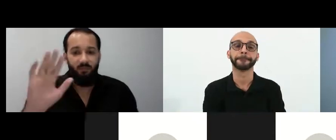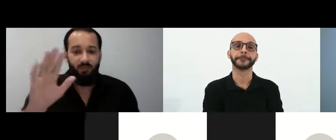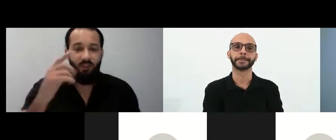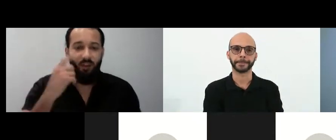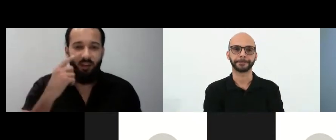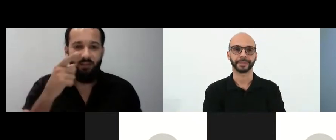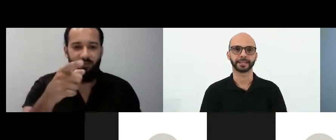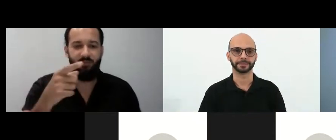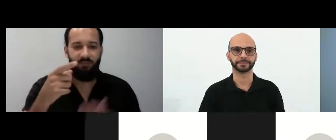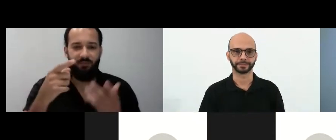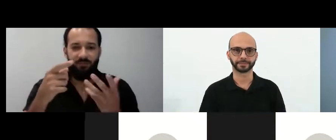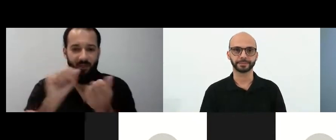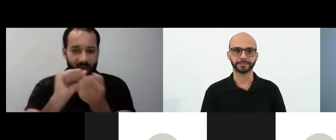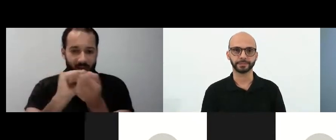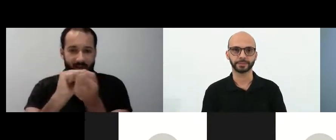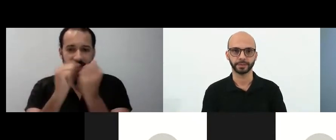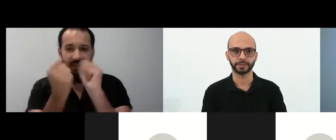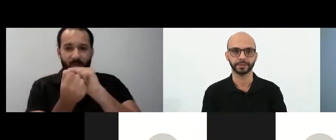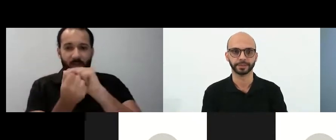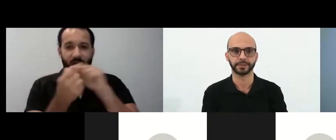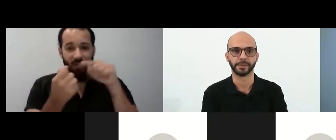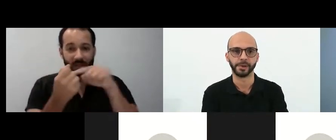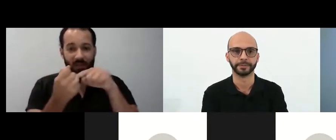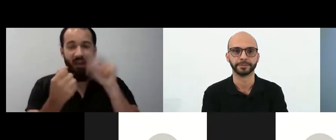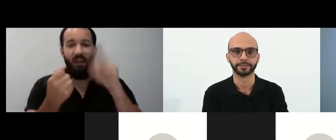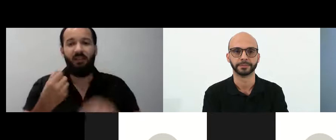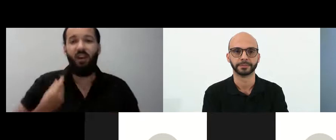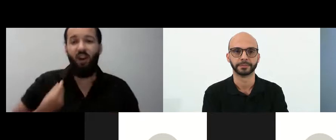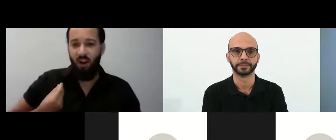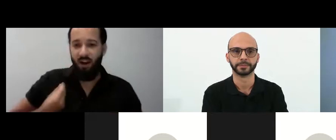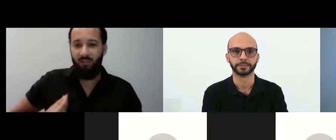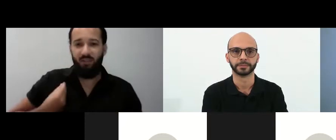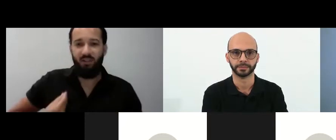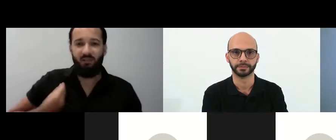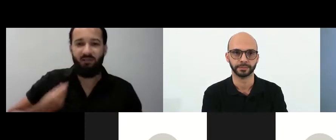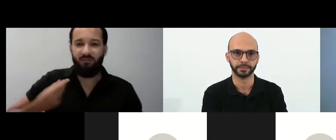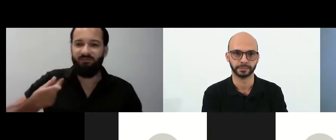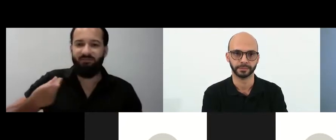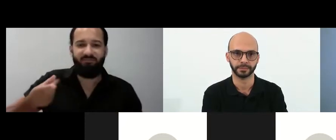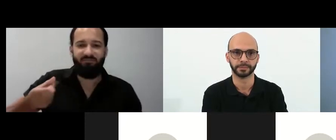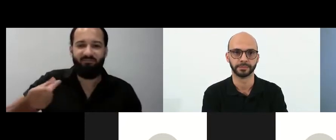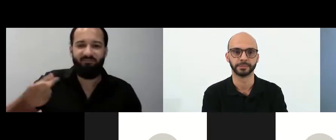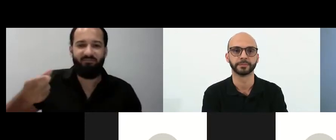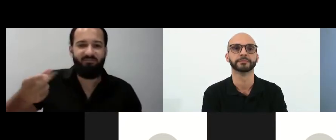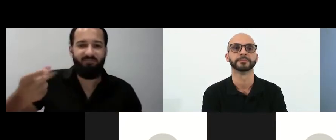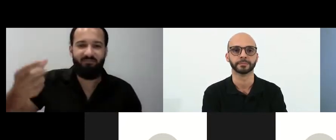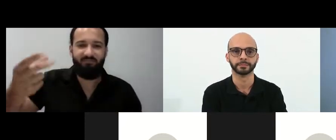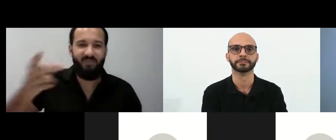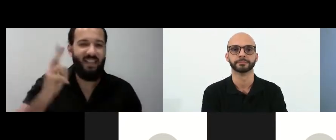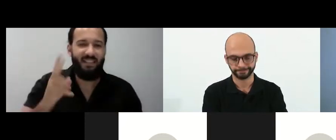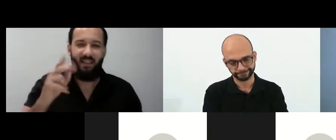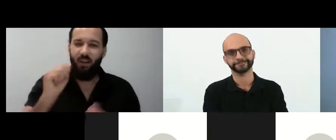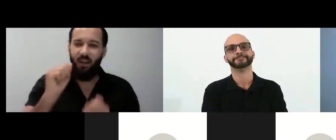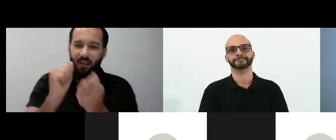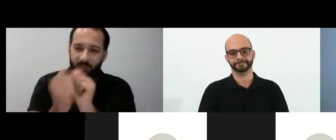adversidades. No caso, hoje, né, a pandemia. É isso que você falou, por exemplo, sobre adaptar. Hoje, as nossas